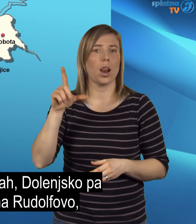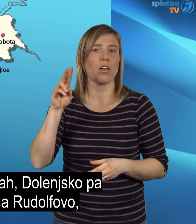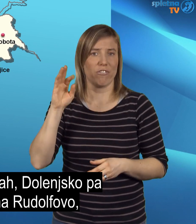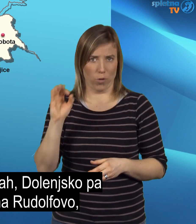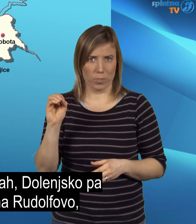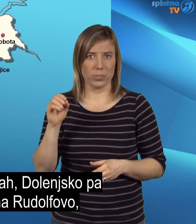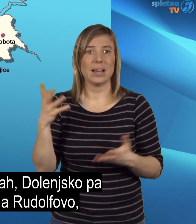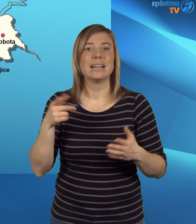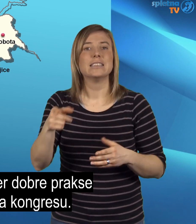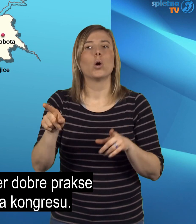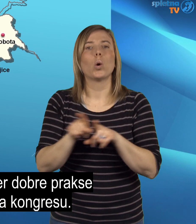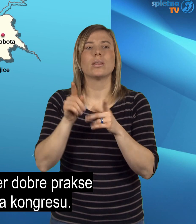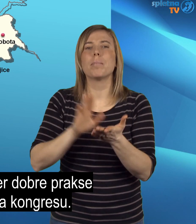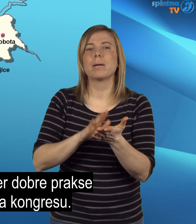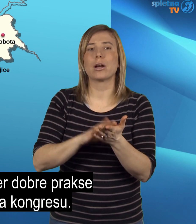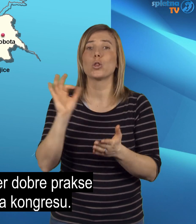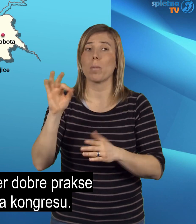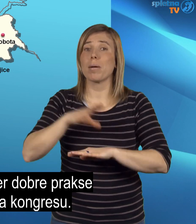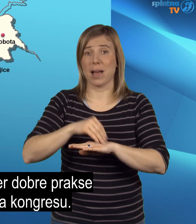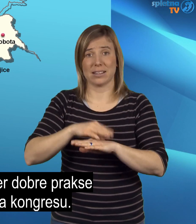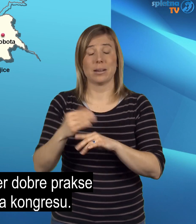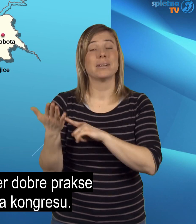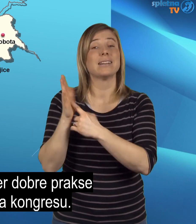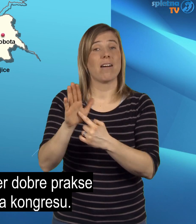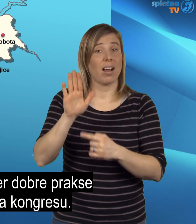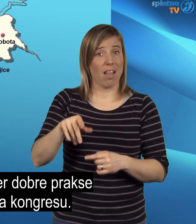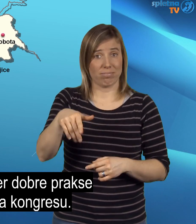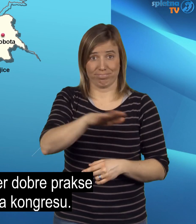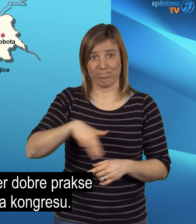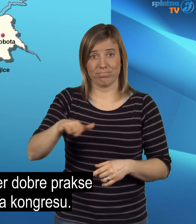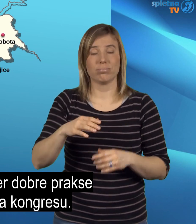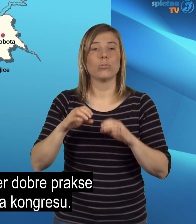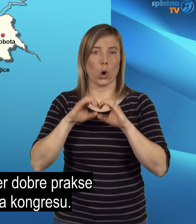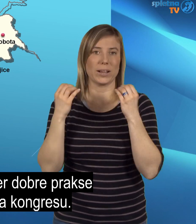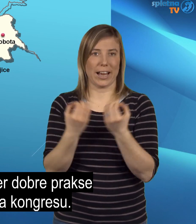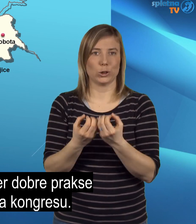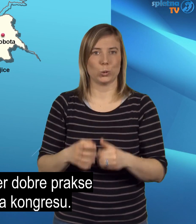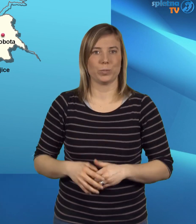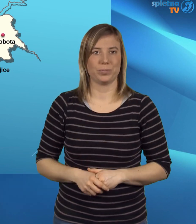Rudolfovo, ki se je kot primer dobre prakse predstavila na kongresu.